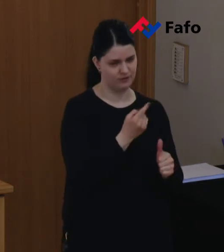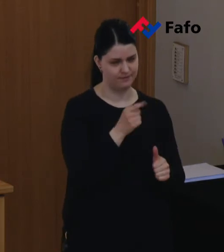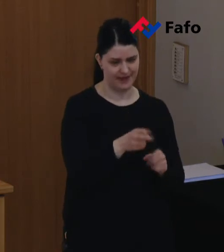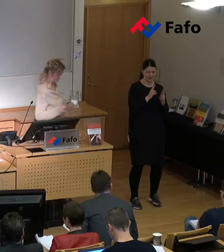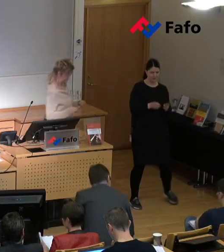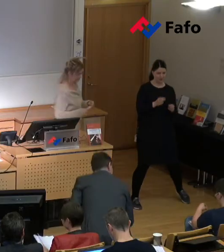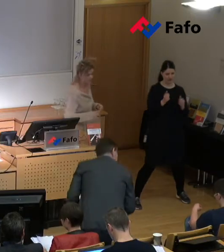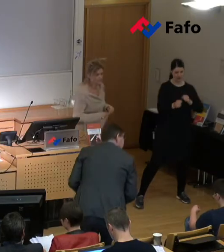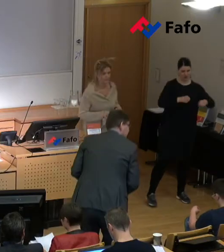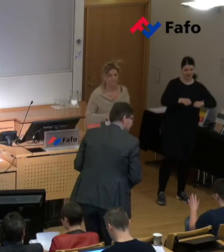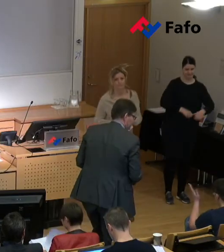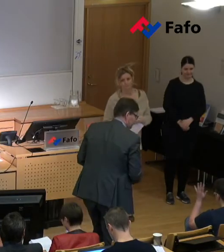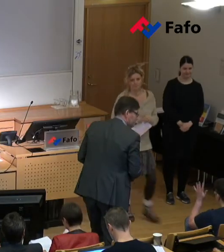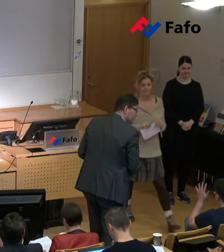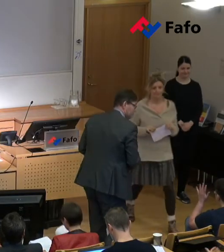Takk.